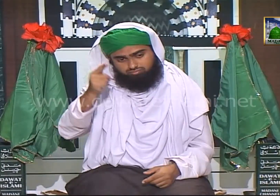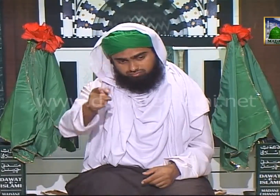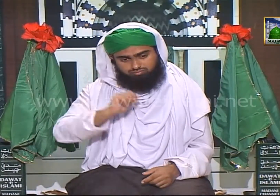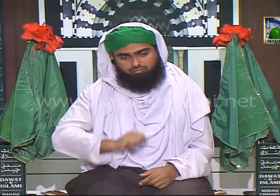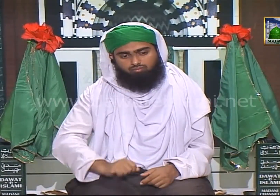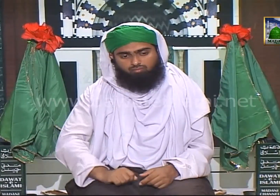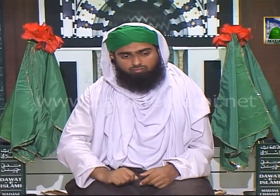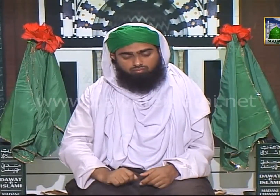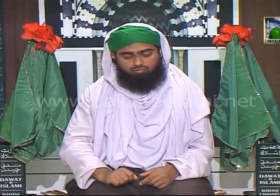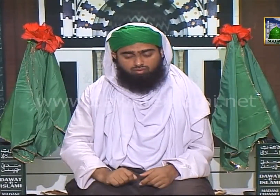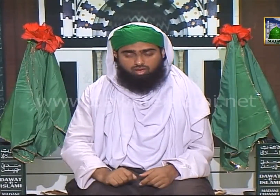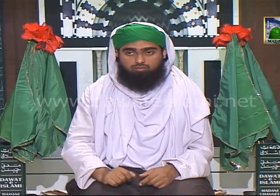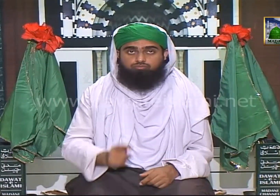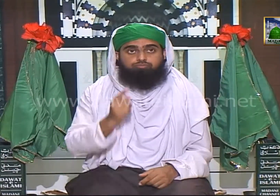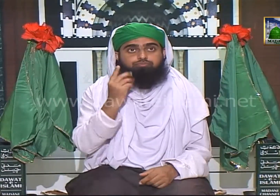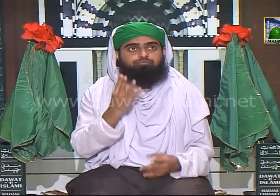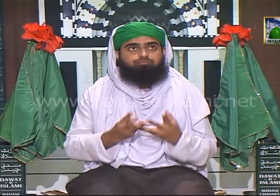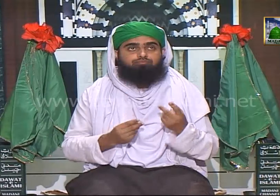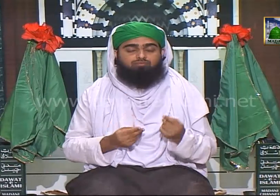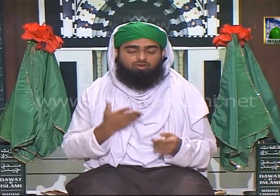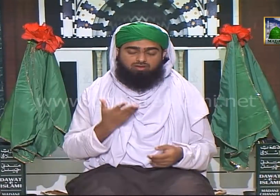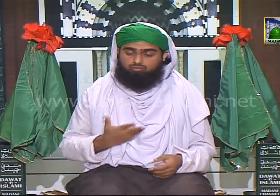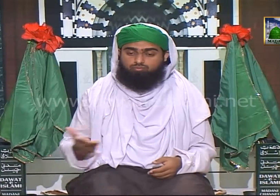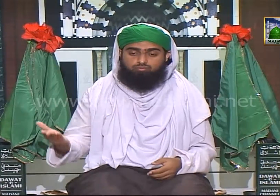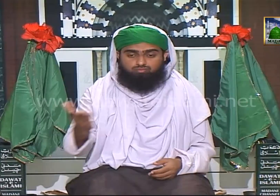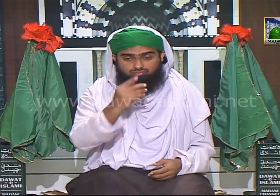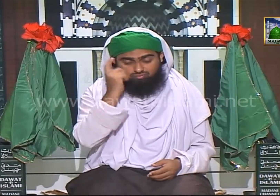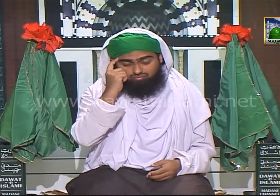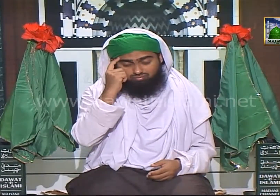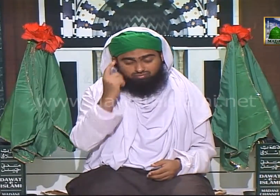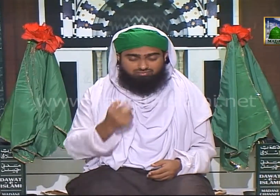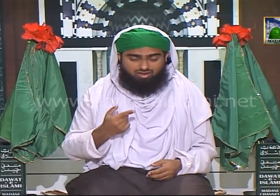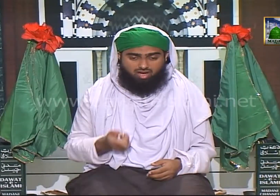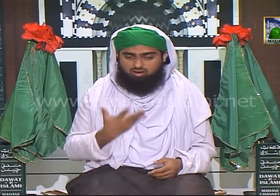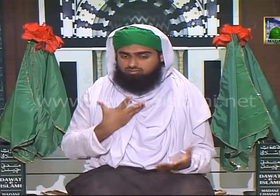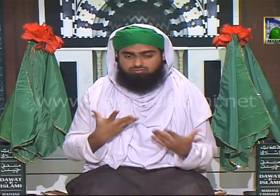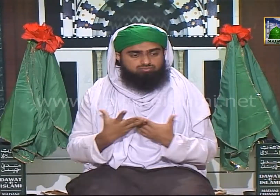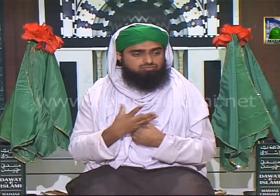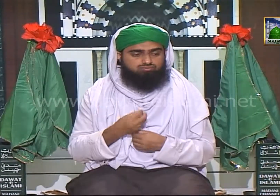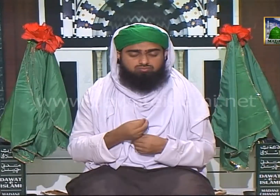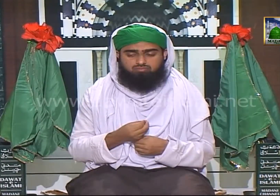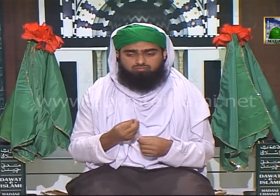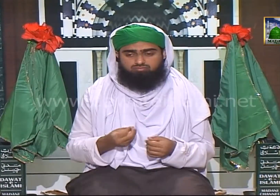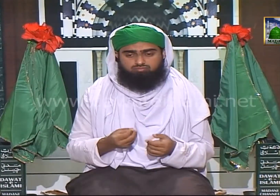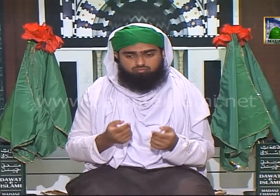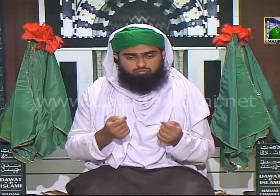تو ہمارے یہاں تو بڑے بڑے ہاتھی نکل جاتے ہیں, پتہ ہی نہیں چلتا. ہم لوگ تو اتنے بڑے بڑے گھپلے کر لیتے ہیں اور گڑبڑ کر لیتے ہیں. تو بہرحال